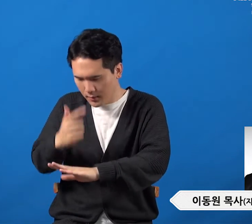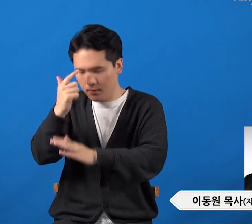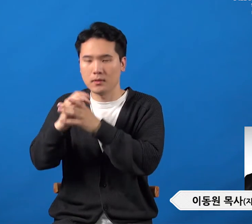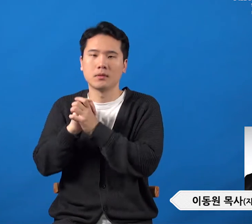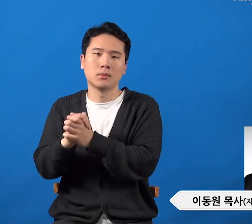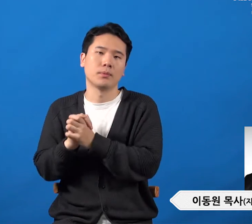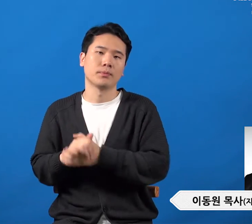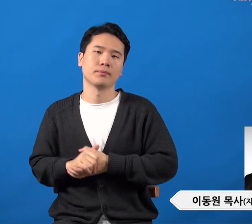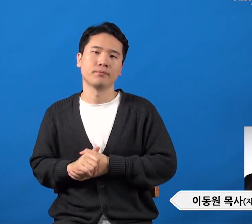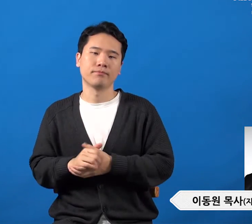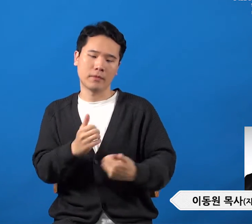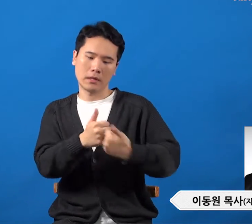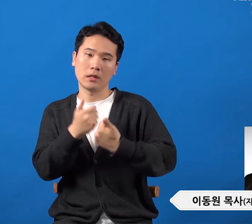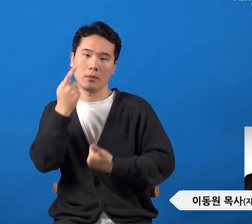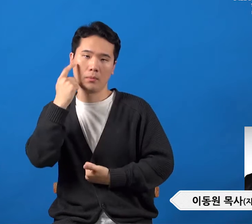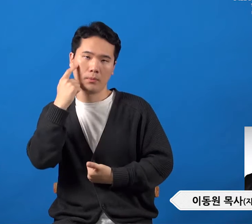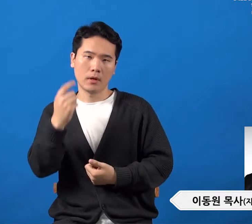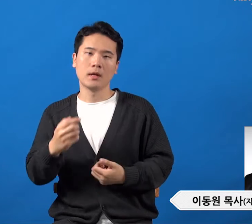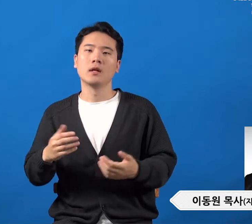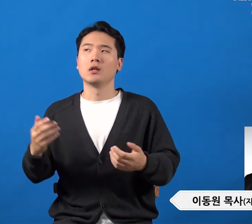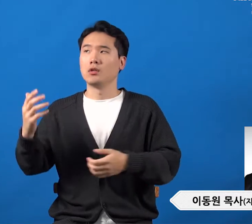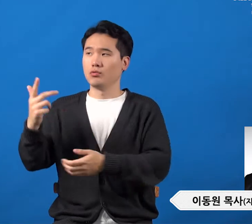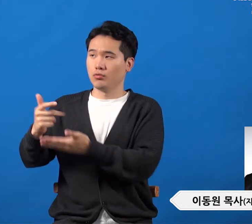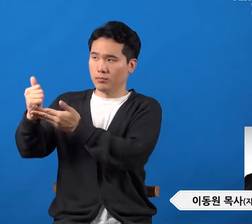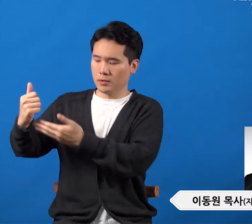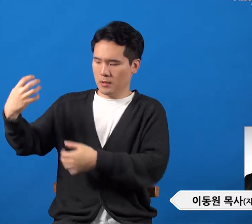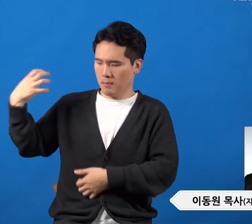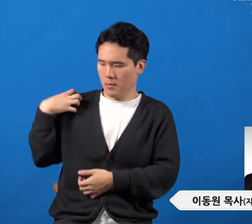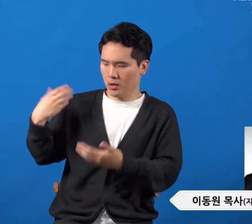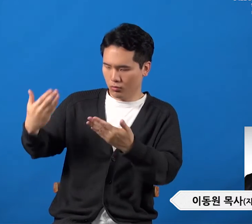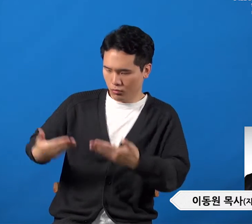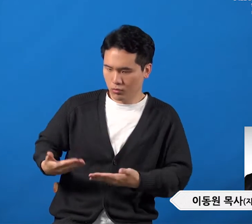것입니다. 따라서 하세요. 사역에 대해